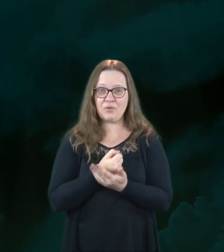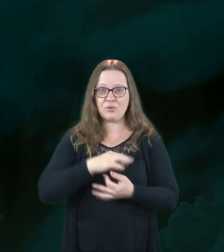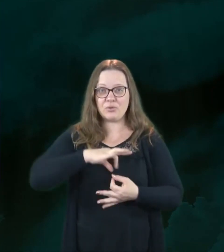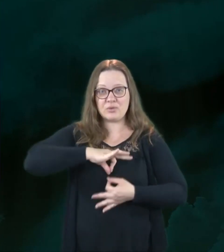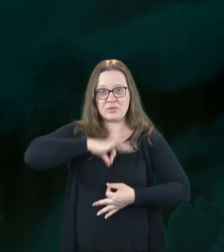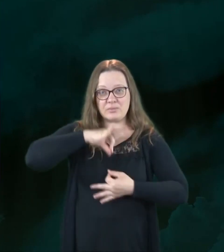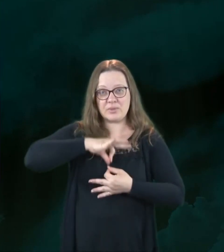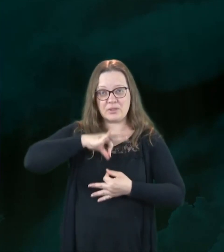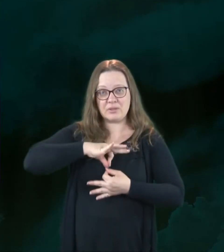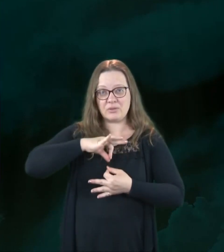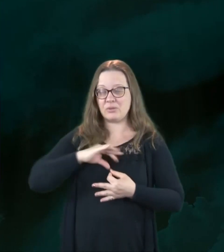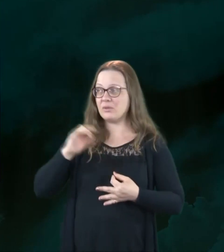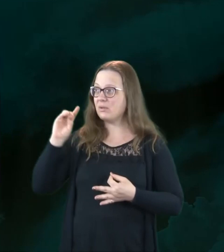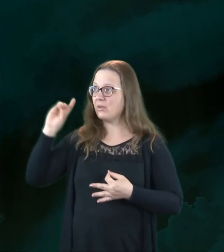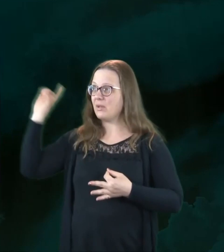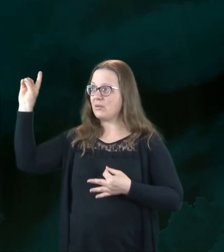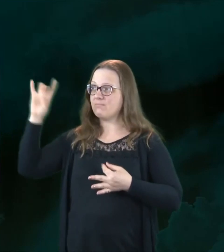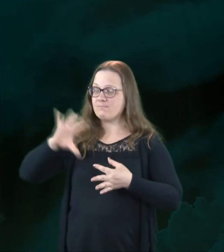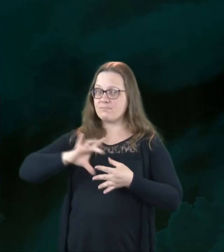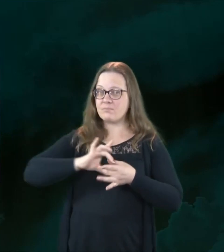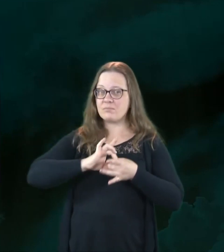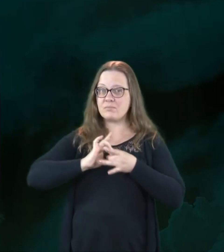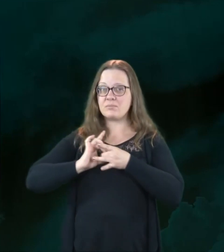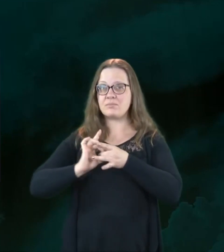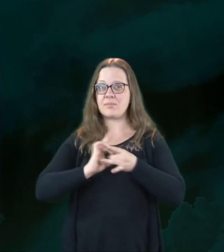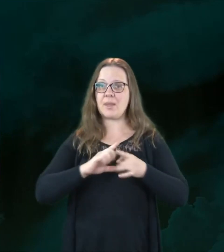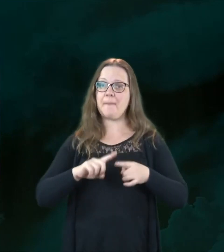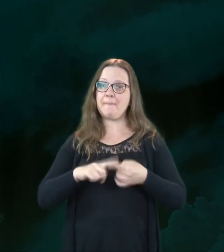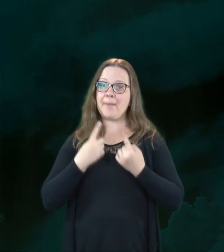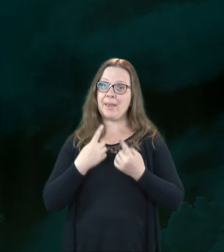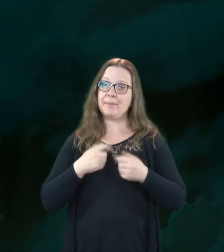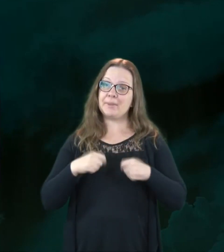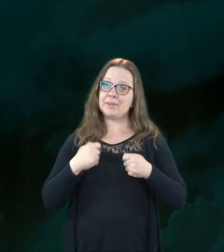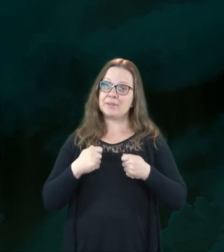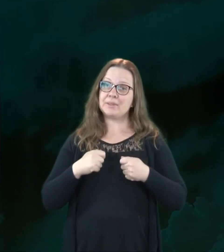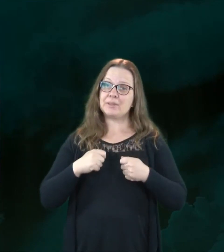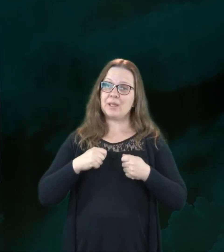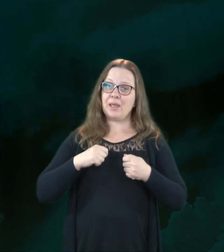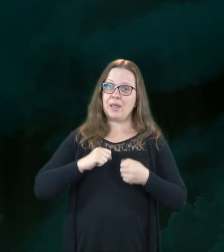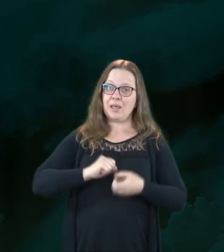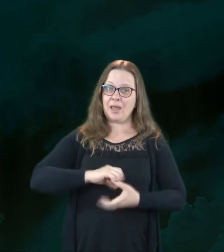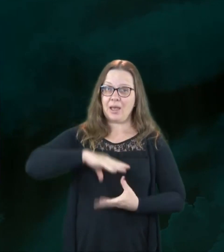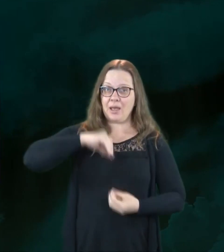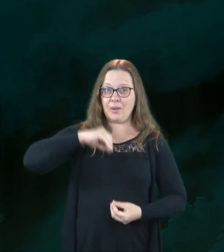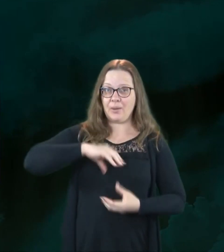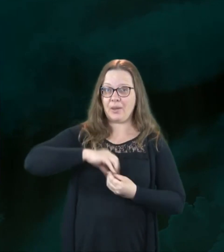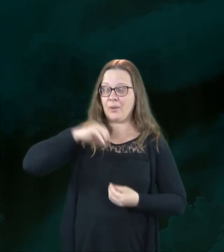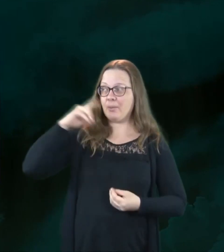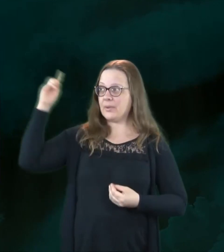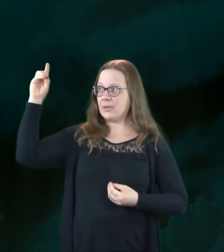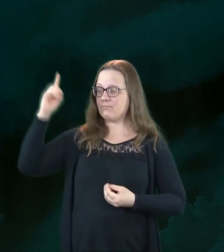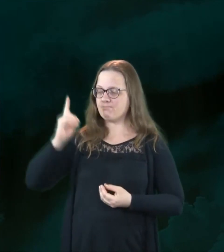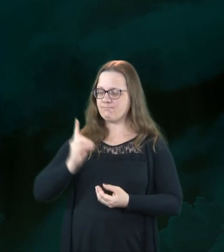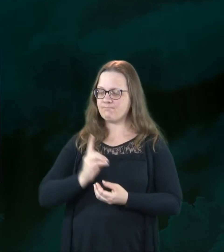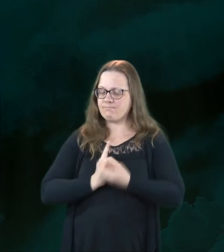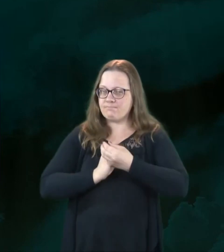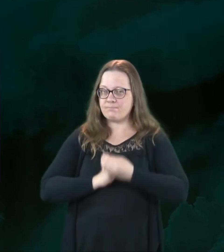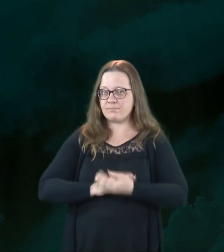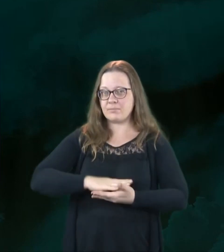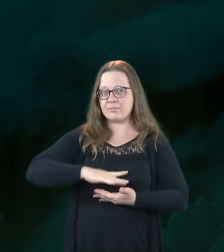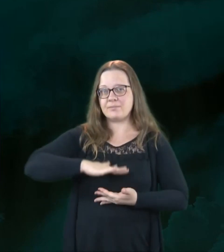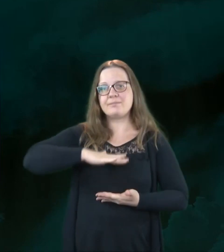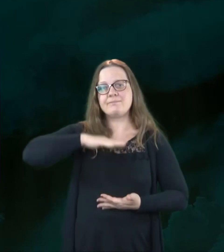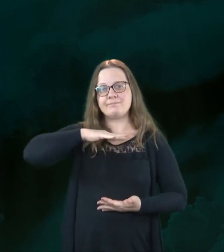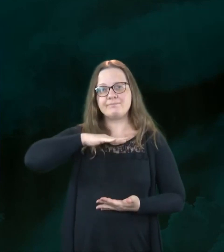reconectado com Deus no Espírito, mas que o Senhor possa estar trabalhando na nossa alma, enchendo da vida e natureza na nossa